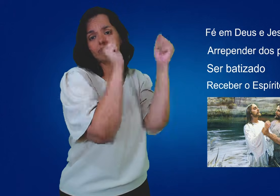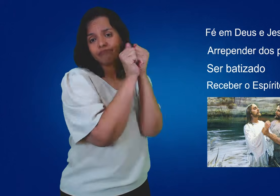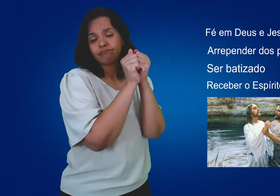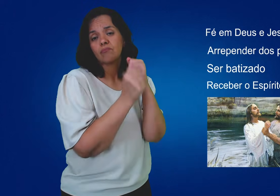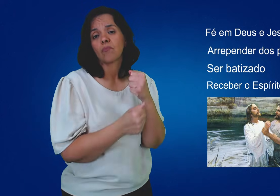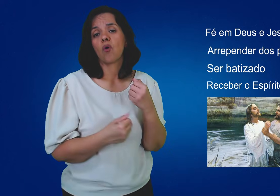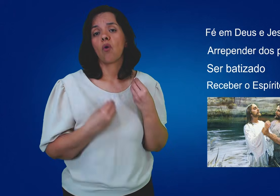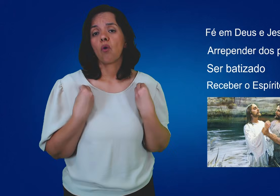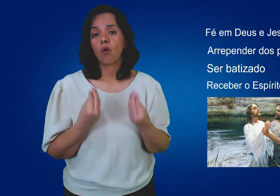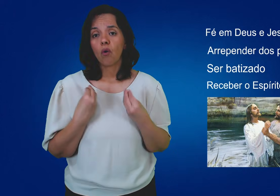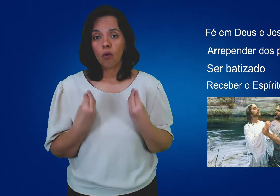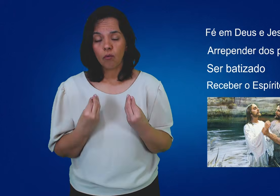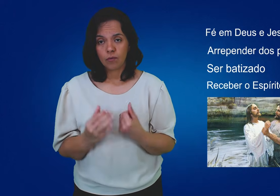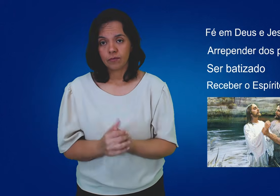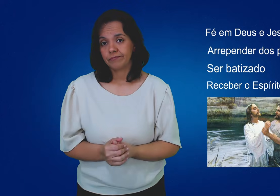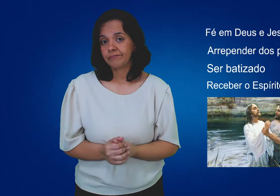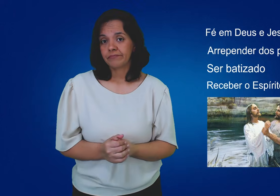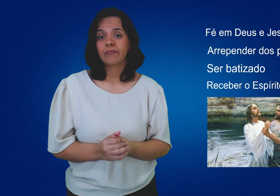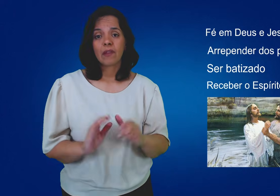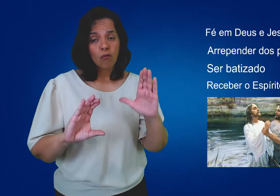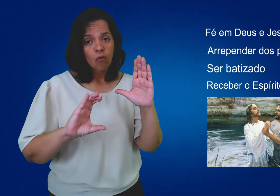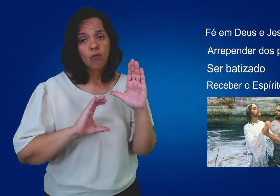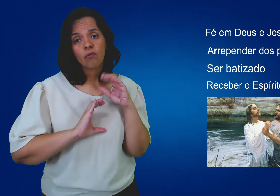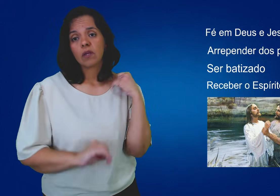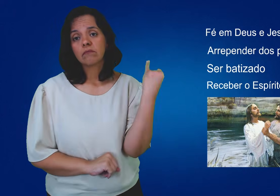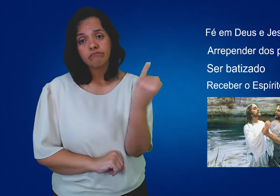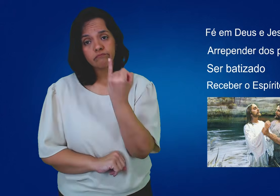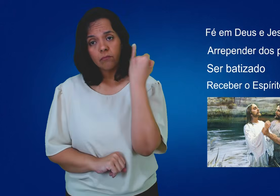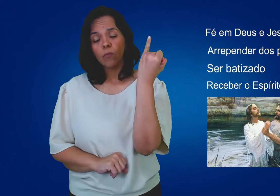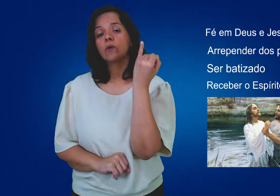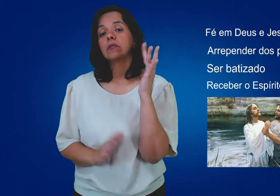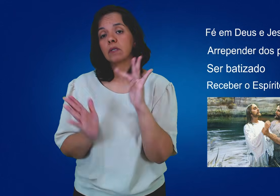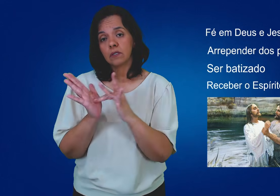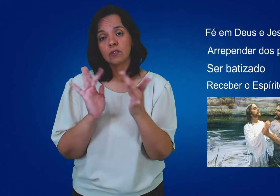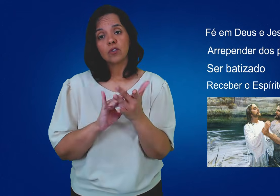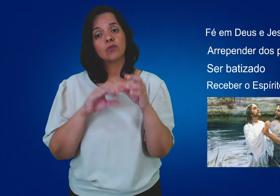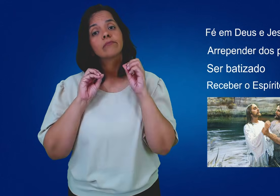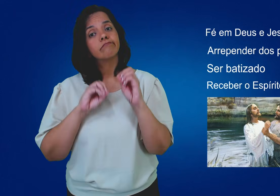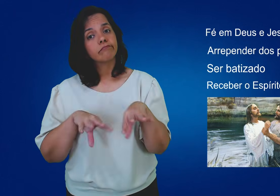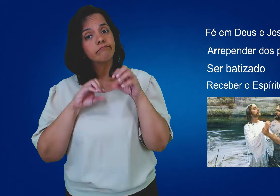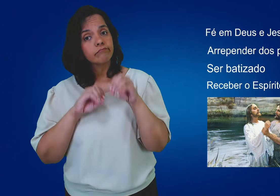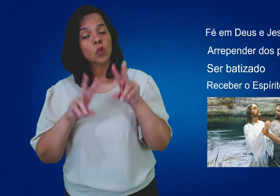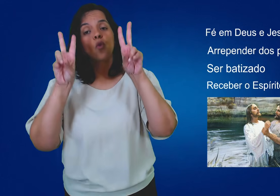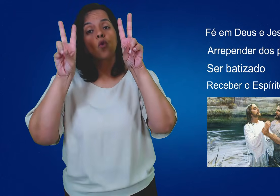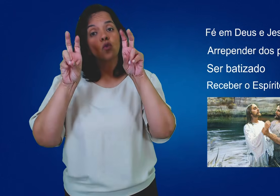Pois no futuro, para encontrar a Deus, precisamos fazer esse convênio.